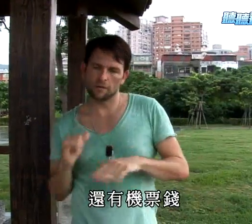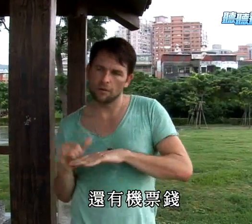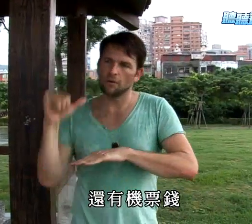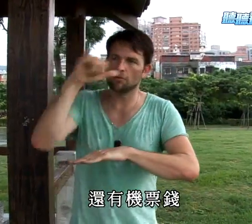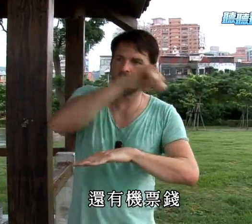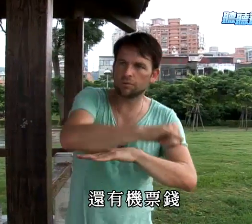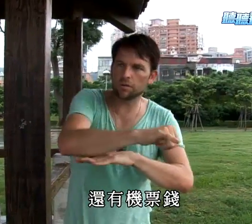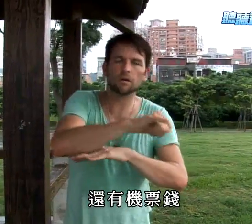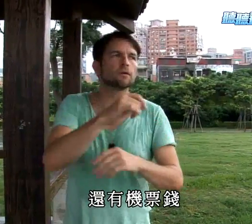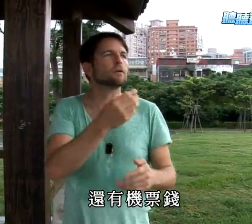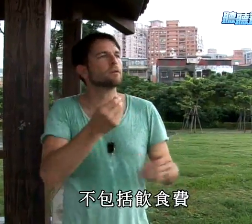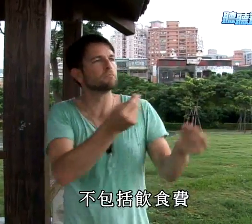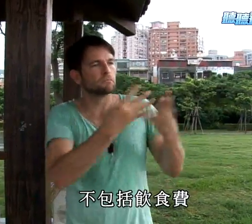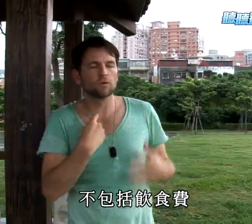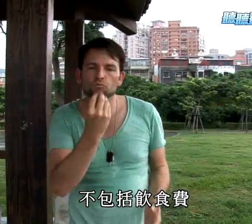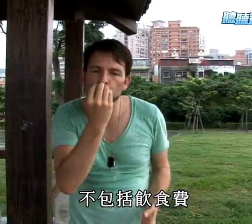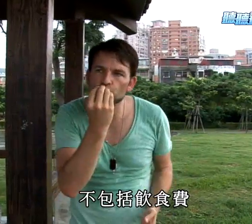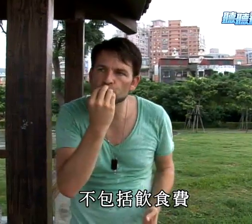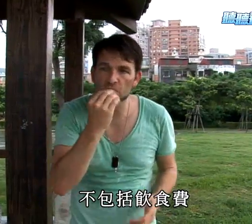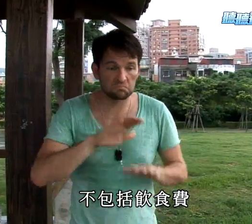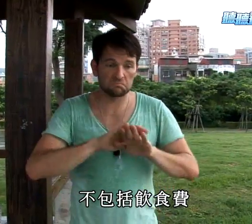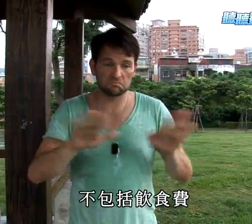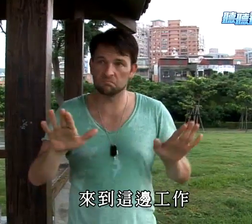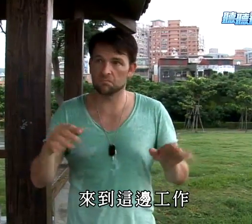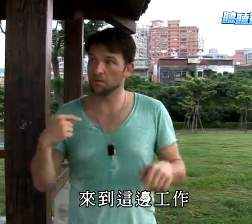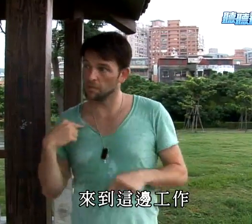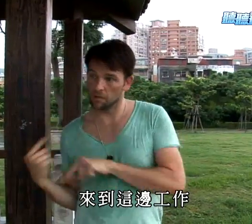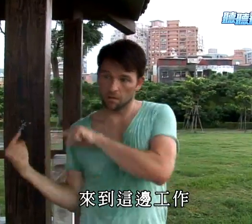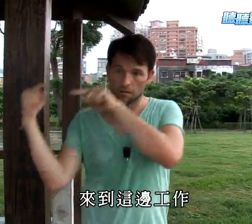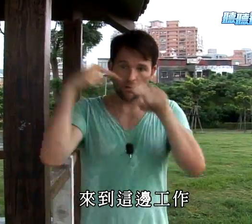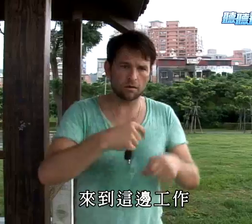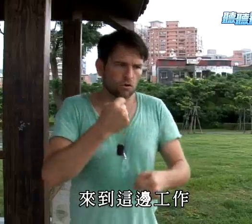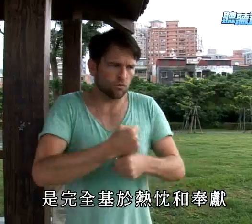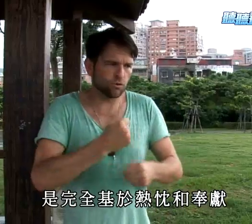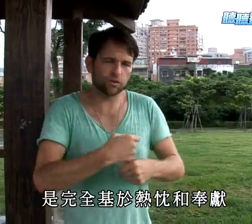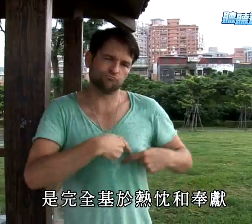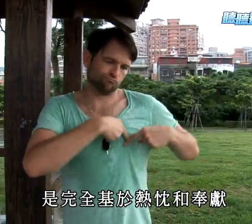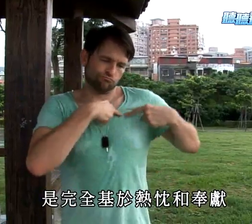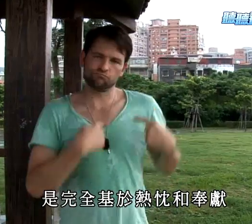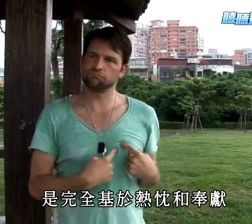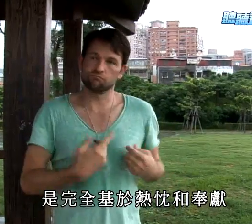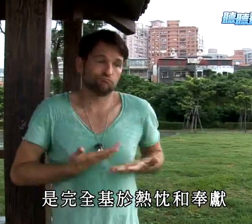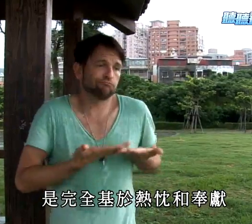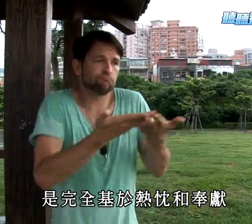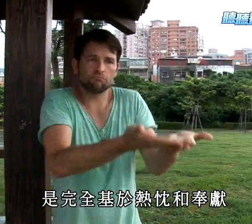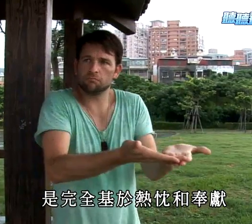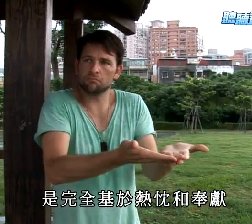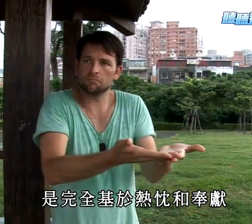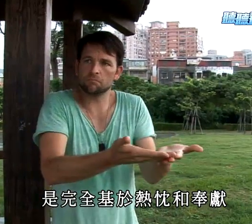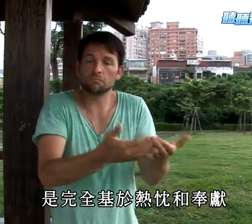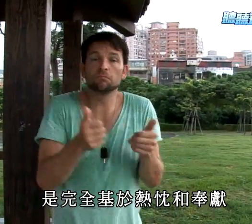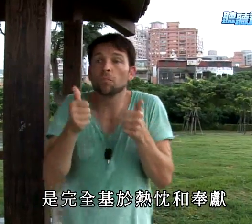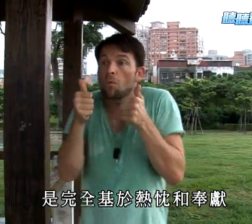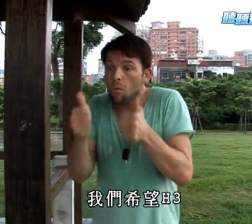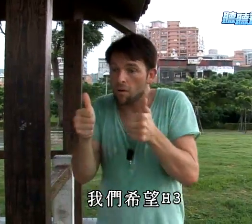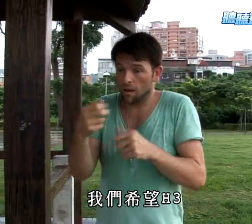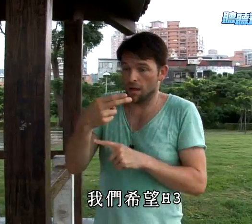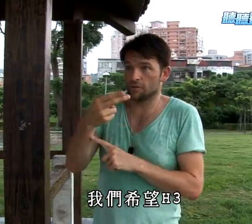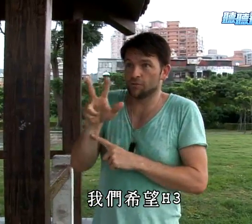票钱，不包括饮食费。来到这边工作呢，是完全基于热忱和奉献。我们希望 H3